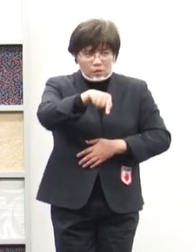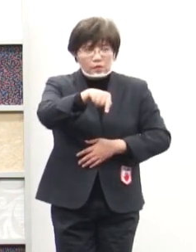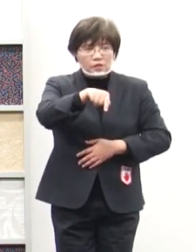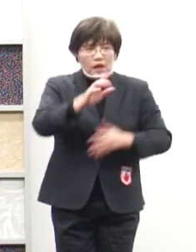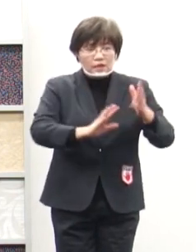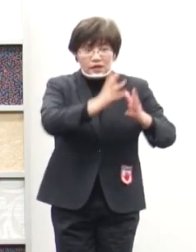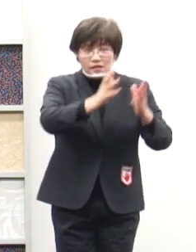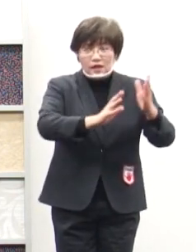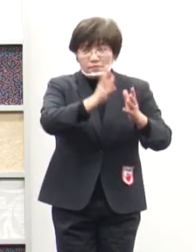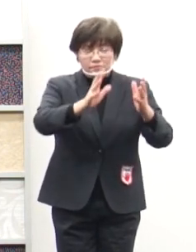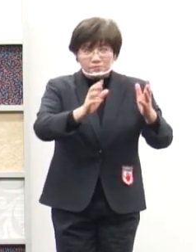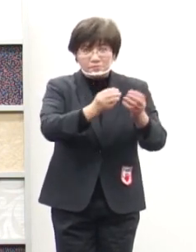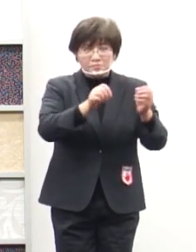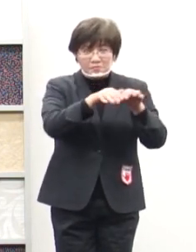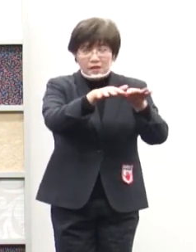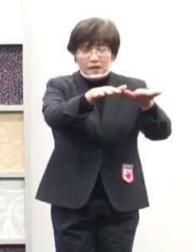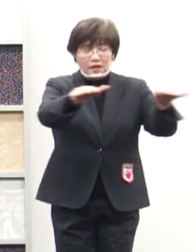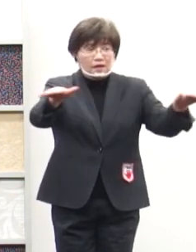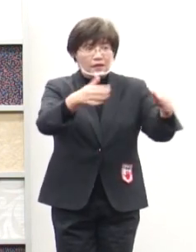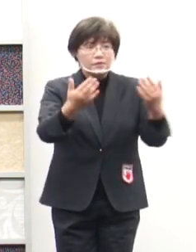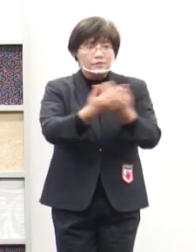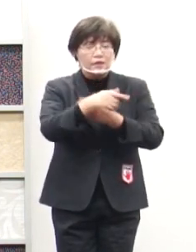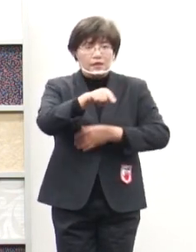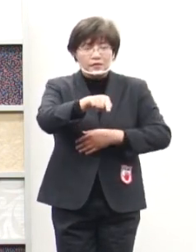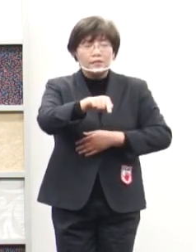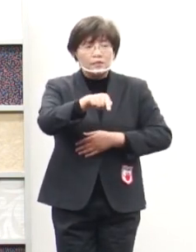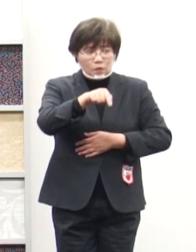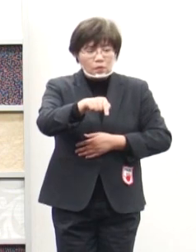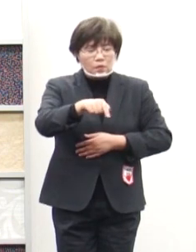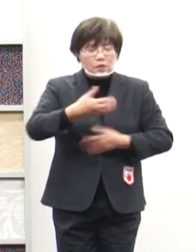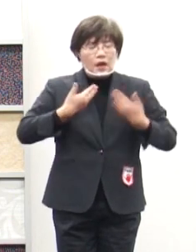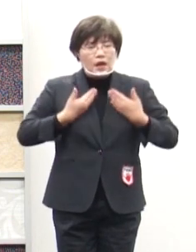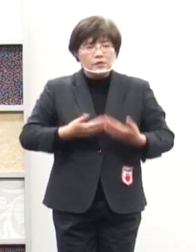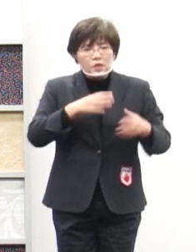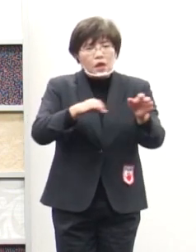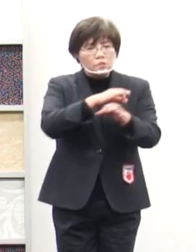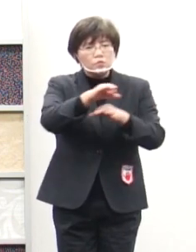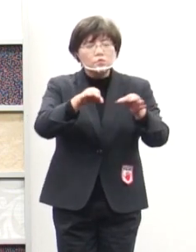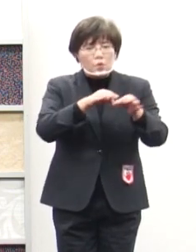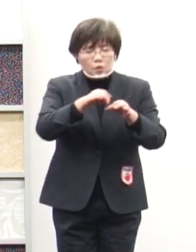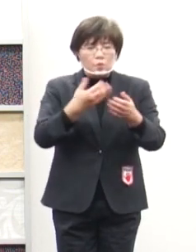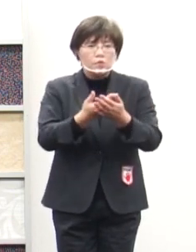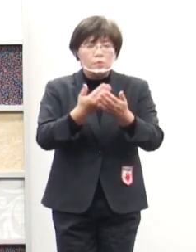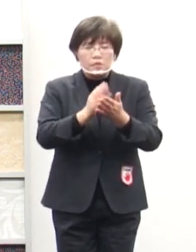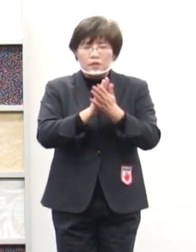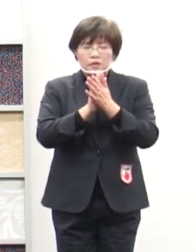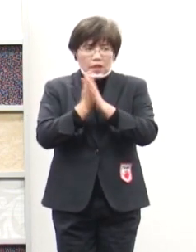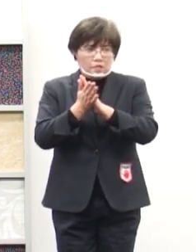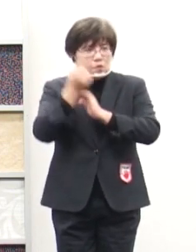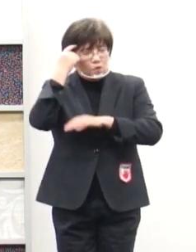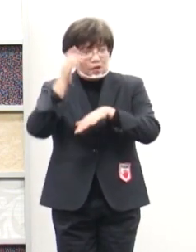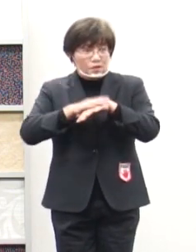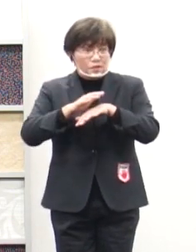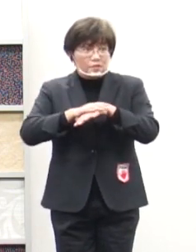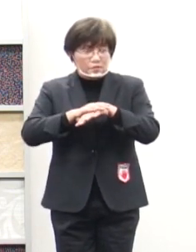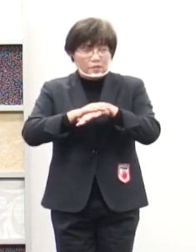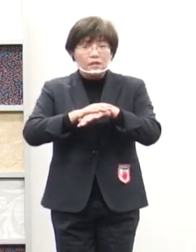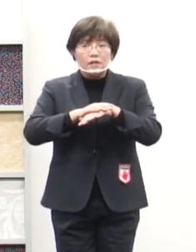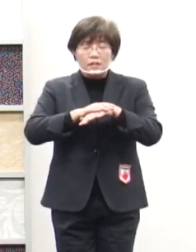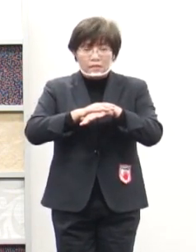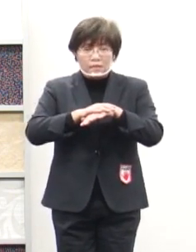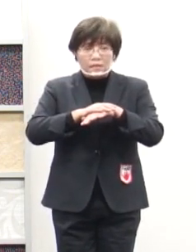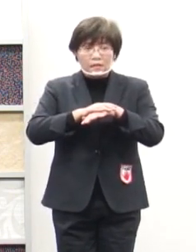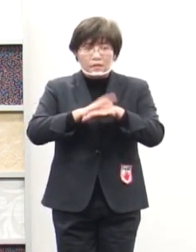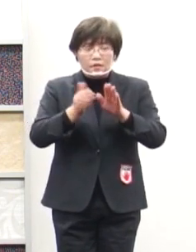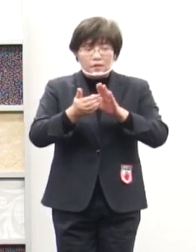れませんけども、まあ、演習場の安全な運用を求める県の立場として、の防衛省に何か申し入れすると